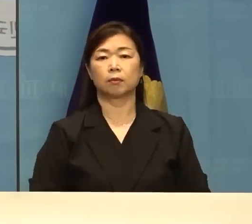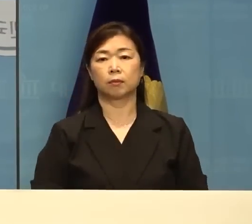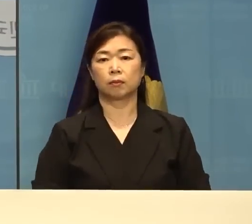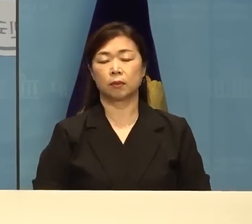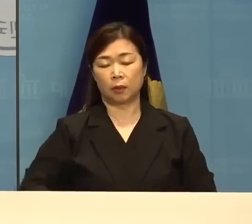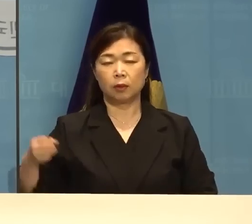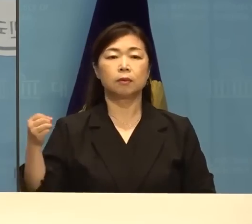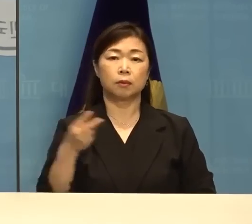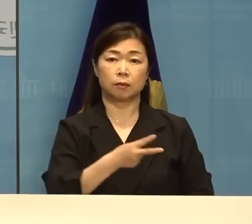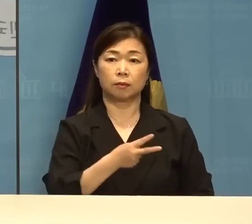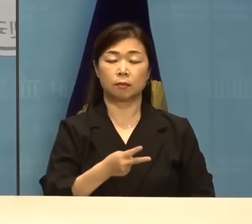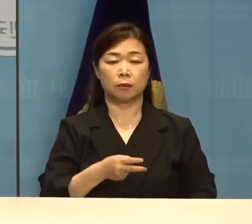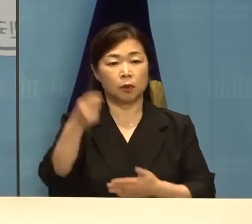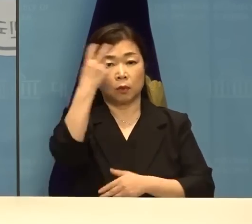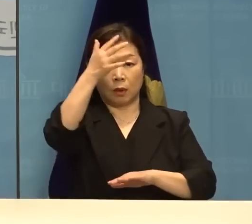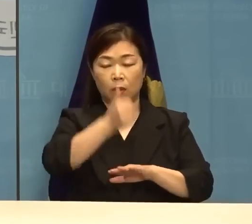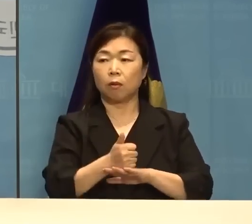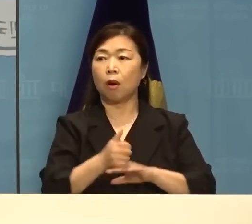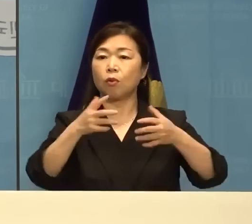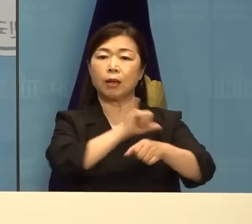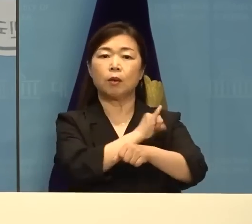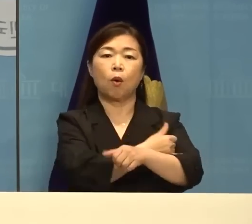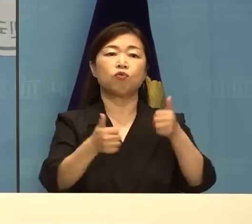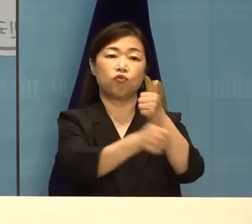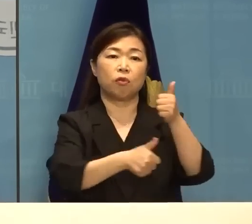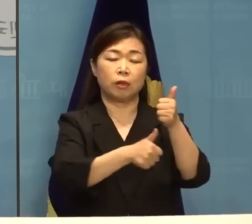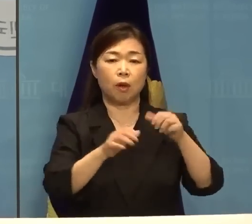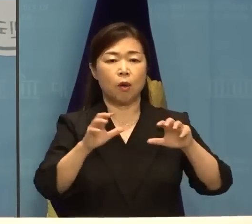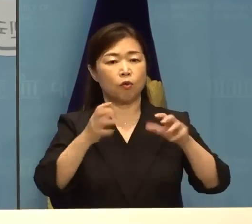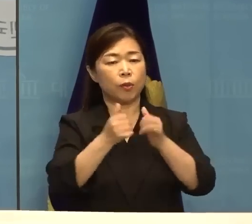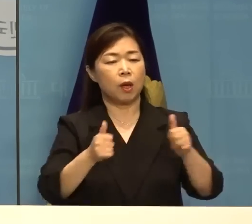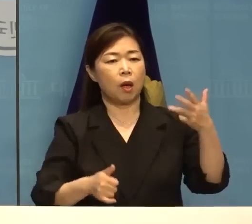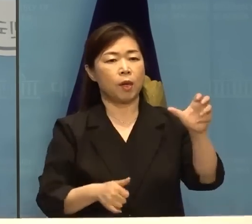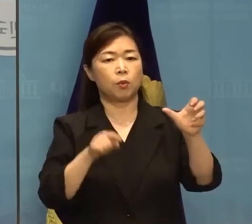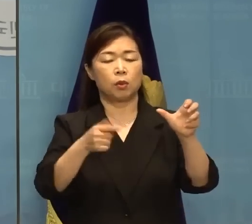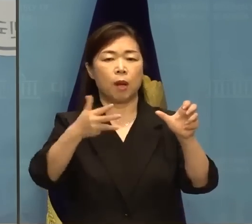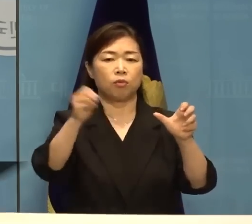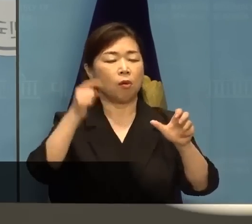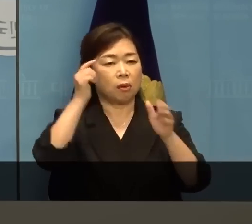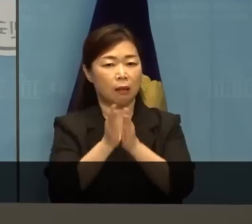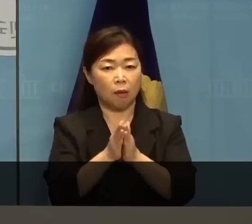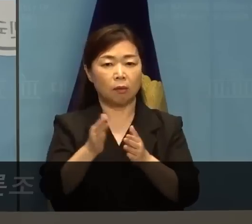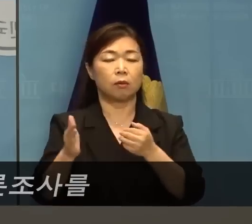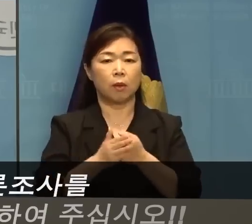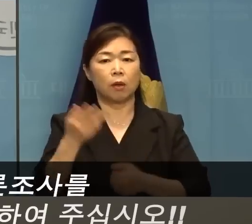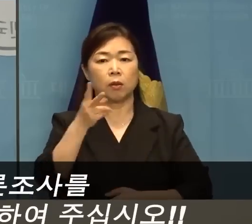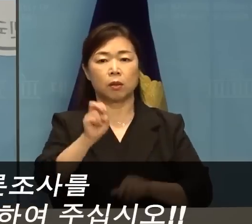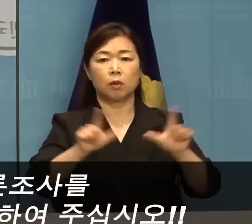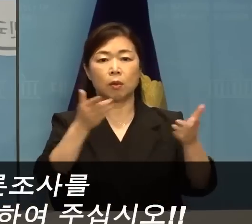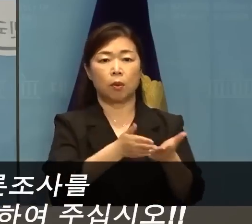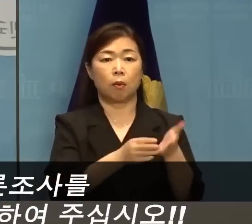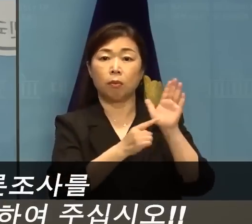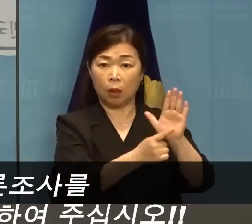그리고 여론조사 결과 국가인권위원회에서 뭐 국민 88.5%가 찬성한다. 그렇게 2020년에